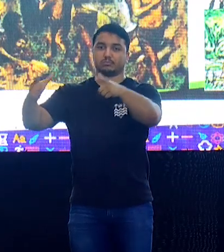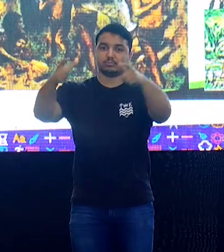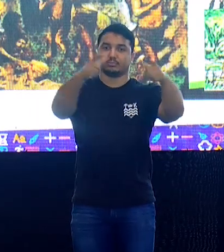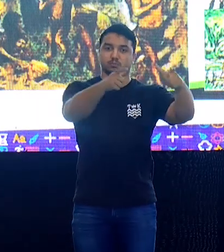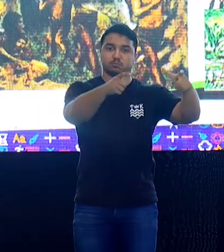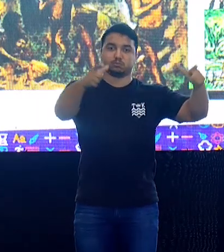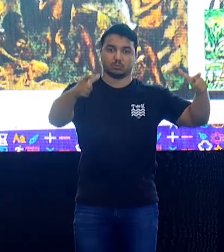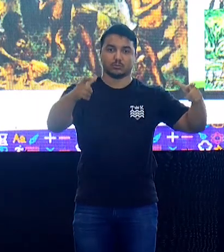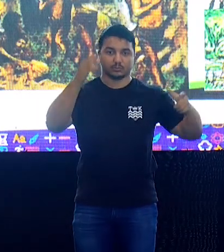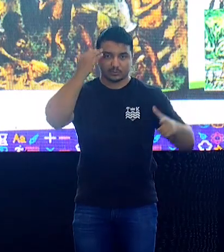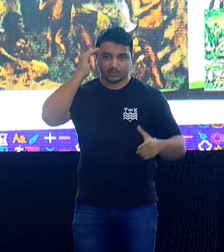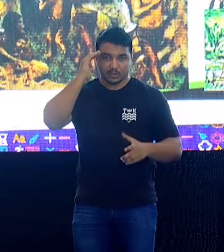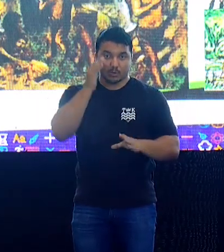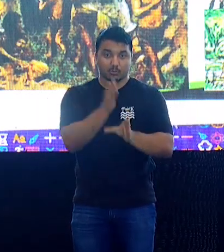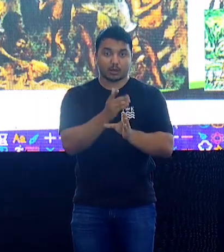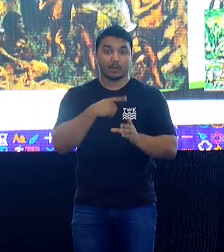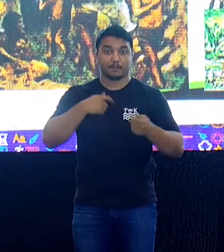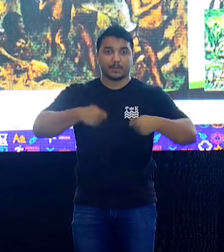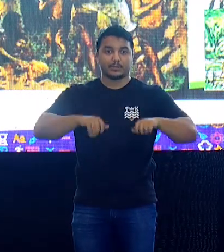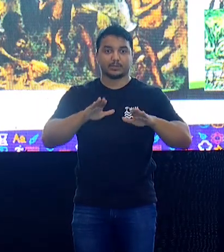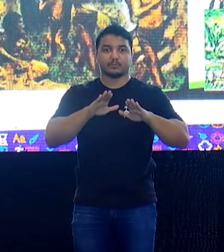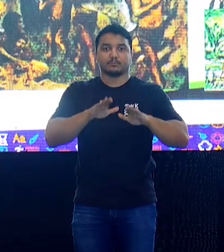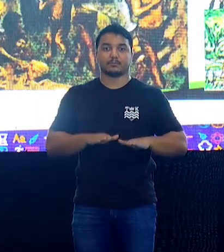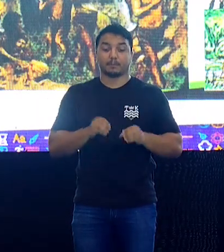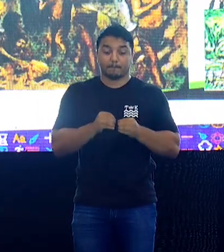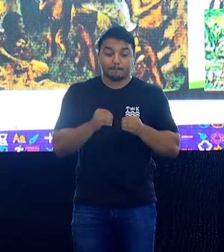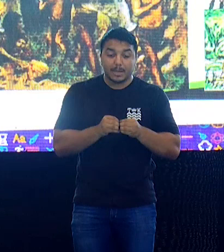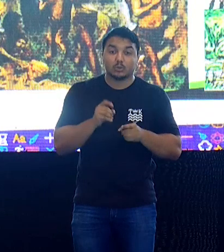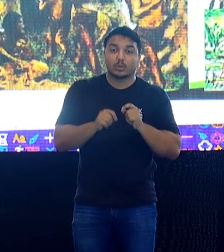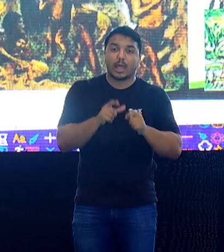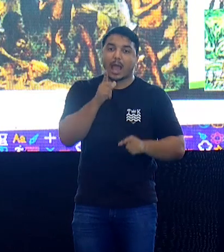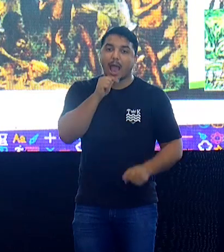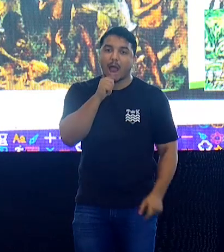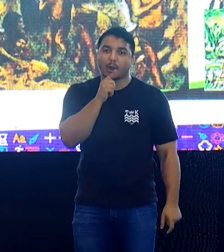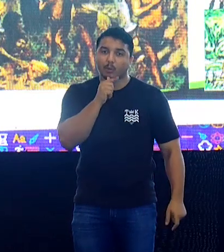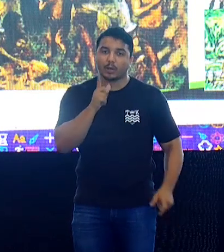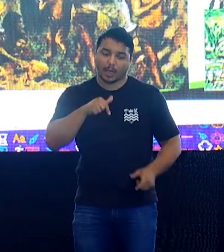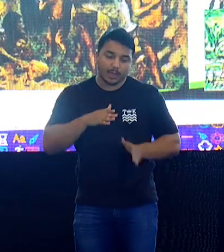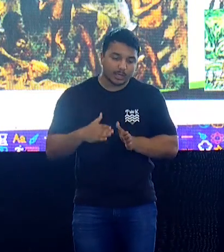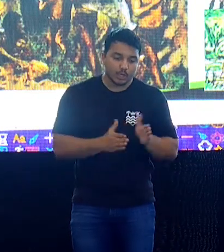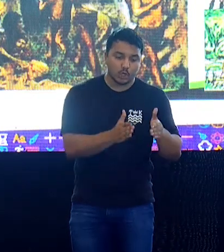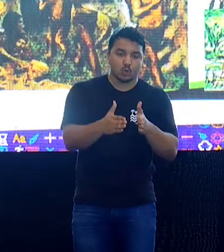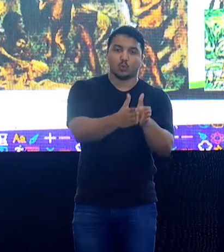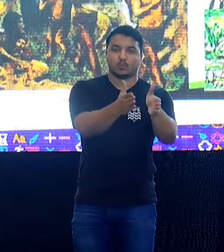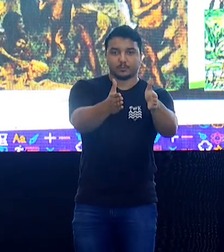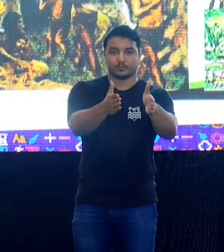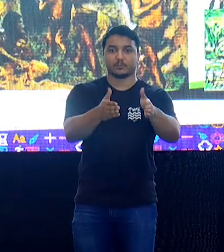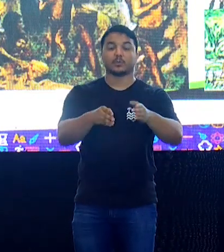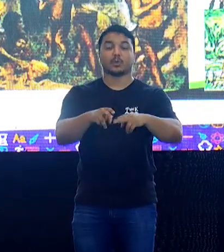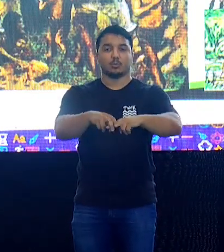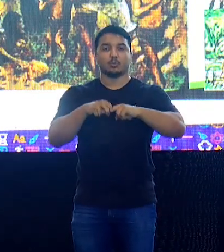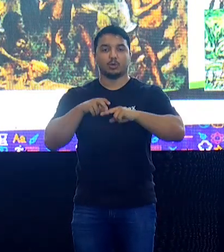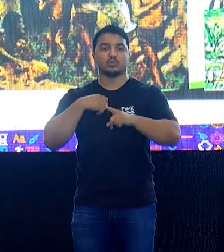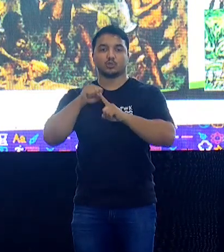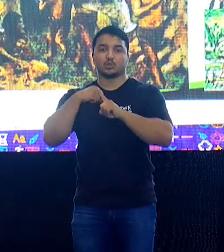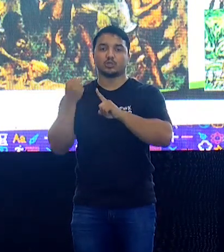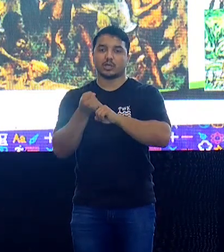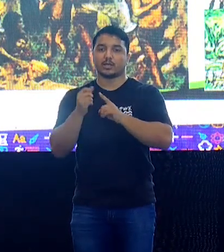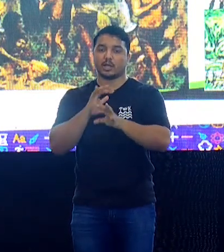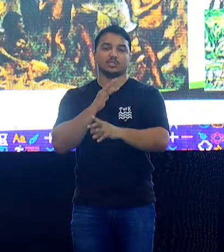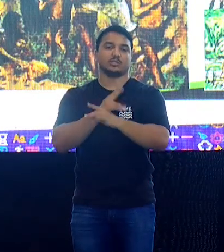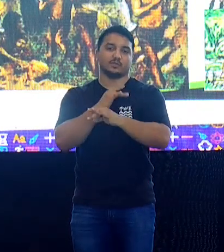necessidade? Vai haver a necessidade de ficar perto de água. E aí vão começar a surgir as primeiras